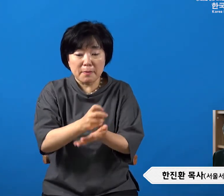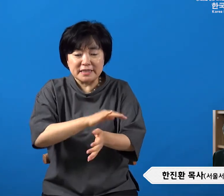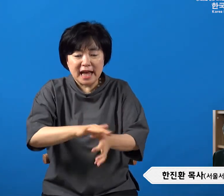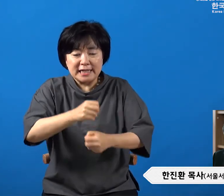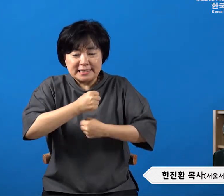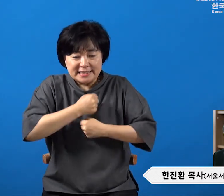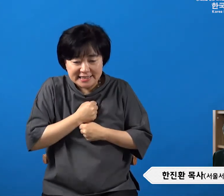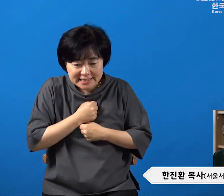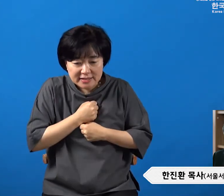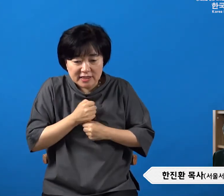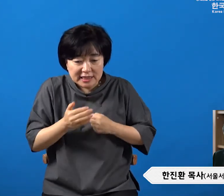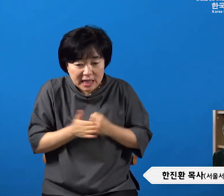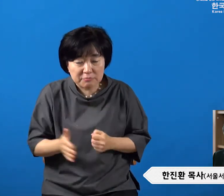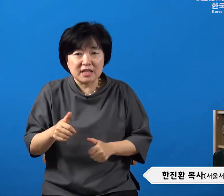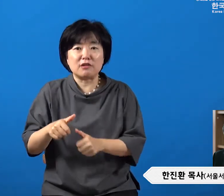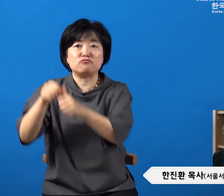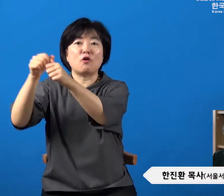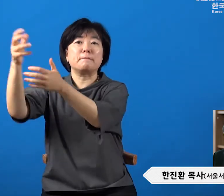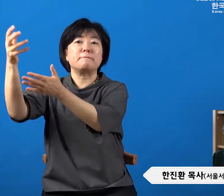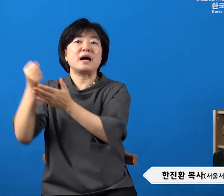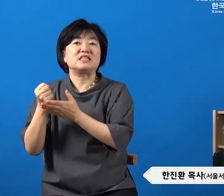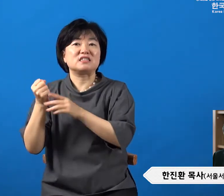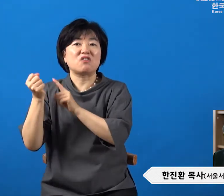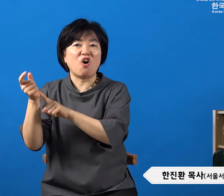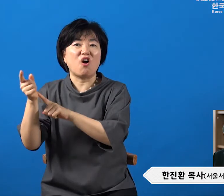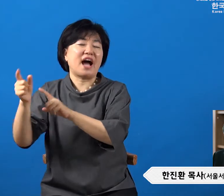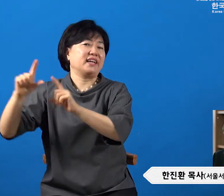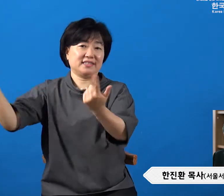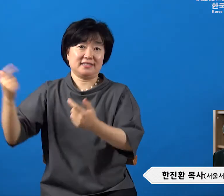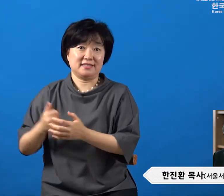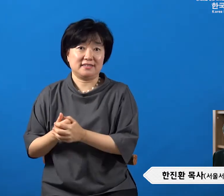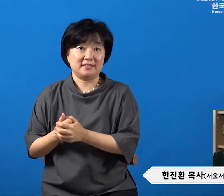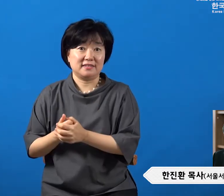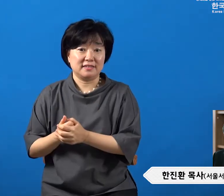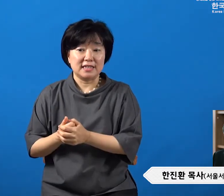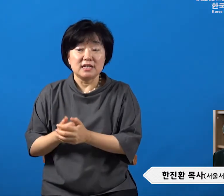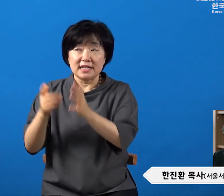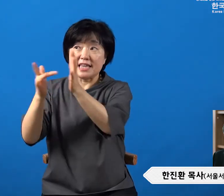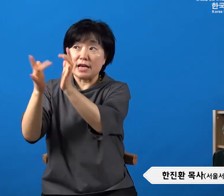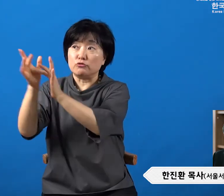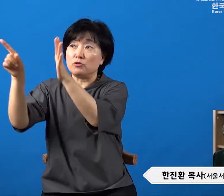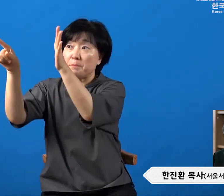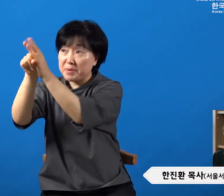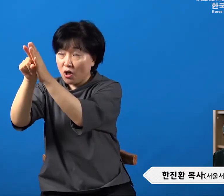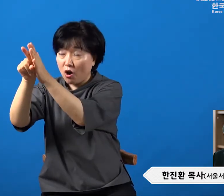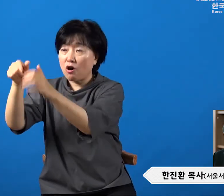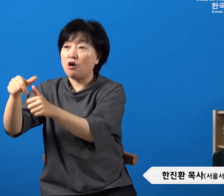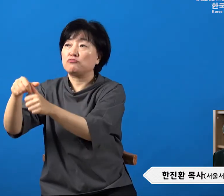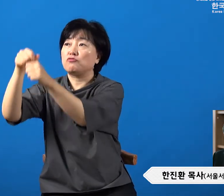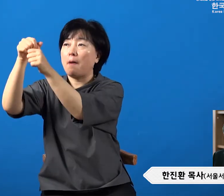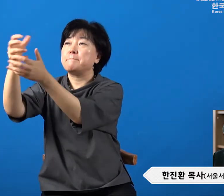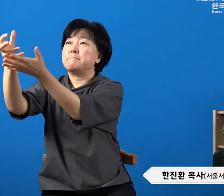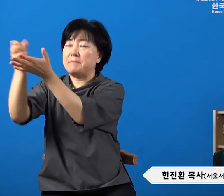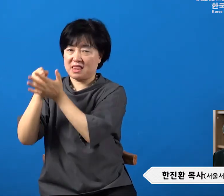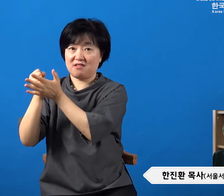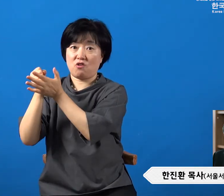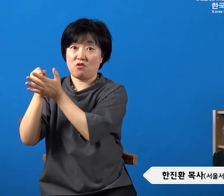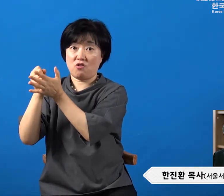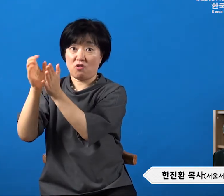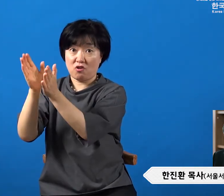그런 일입니다. 구원은 예수를 믿는 믿음으로 받는 것입니다. 그런데 일단